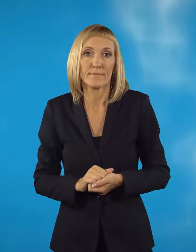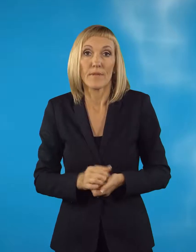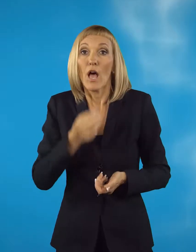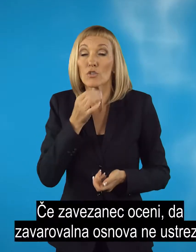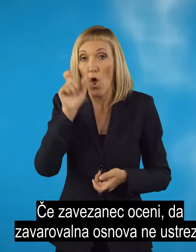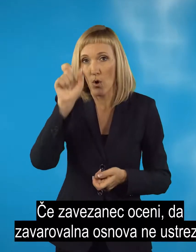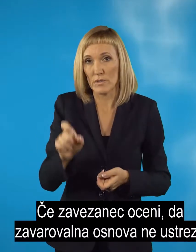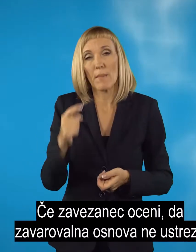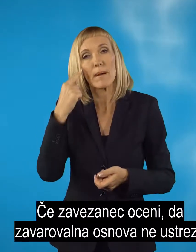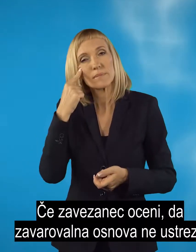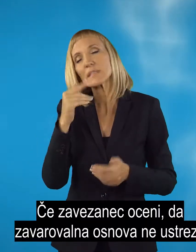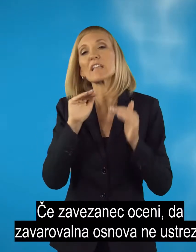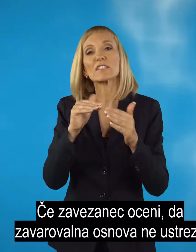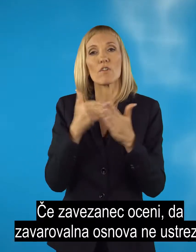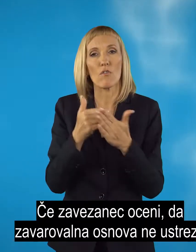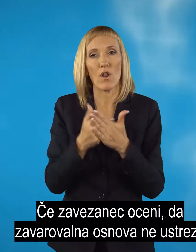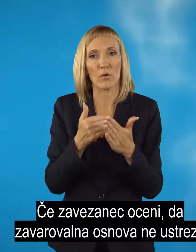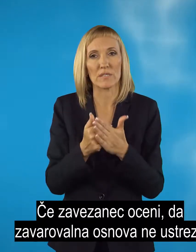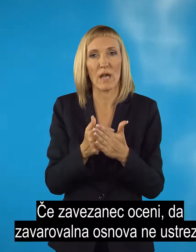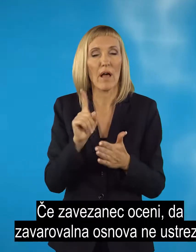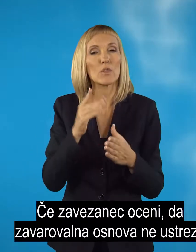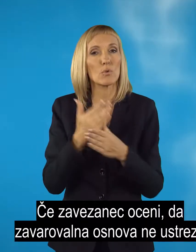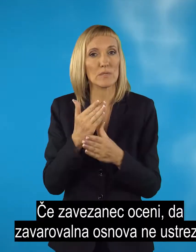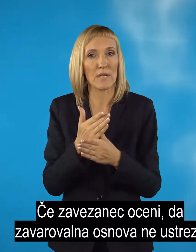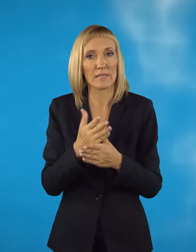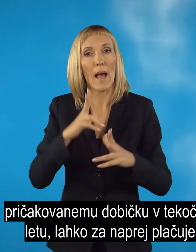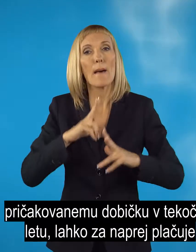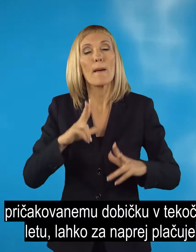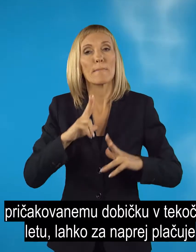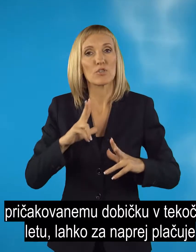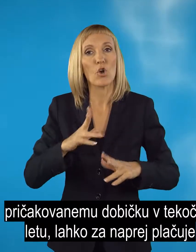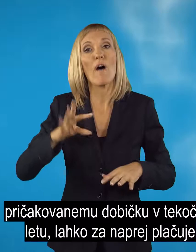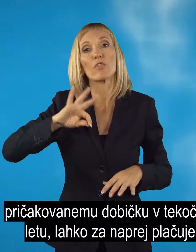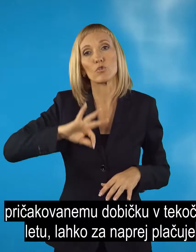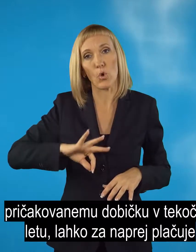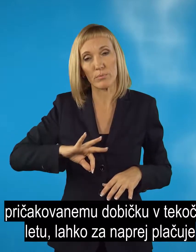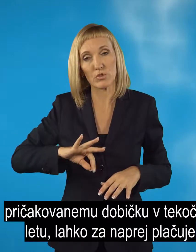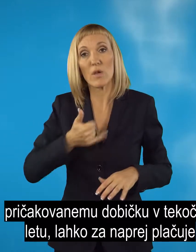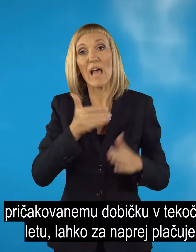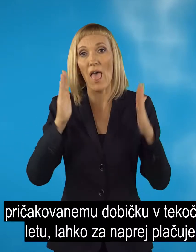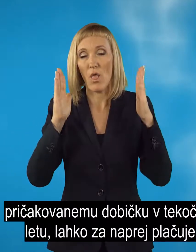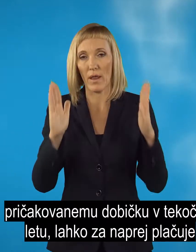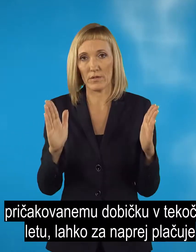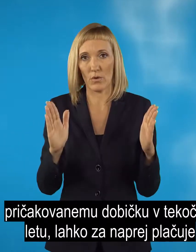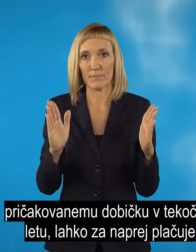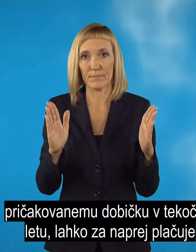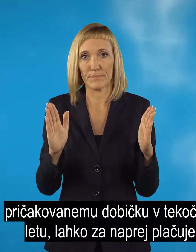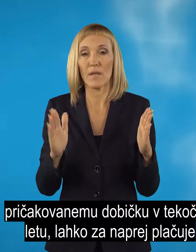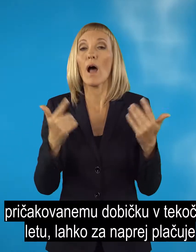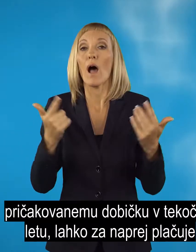Če zavezanec oceni, da zavarovalna osnova ne ustreza pričakovanemu dobičku v tekočem letu, lahko